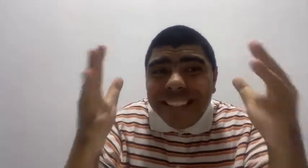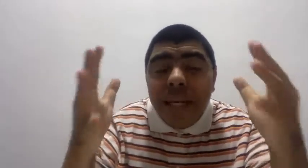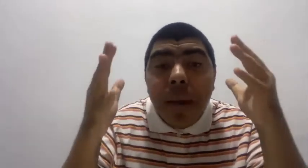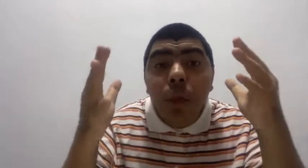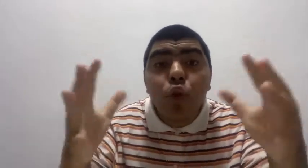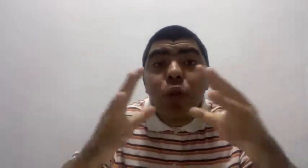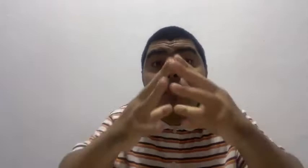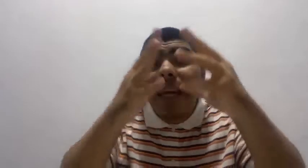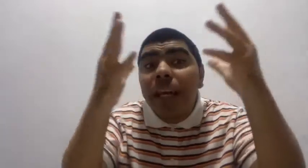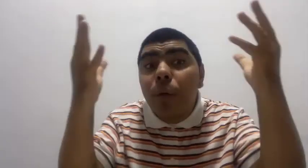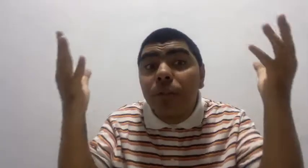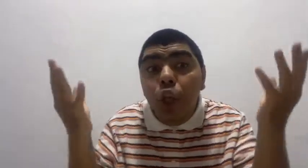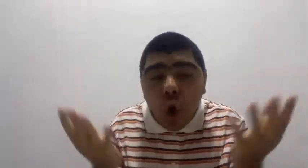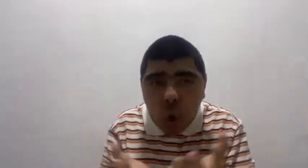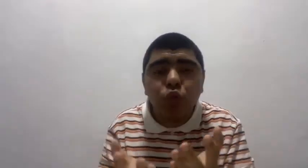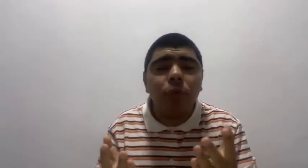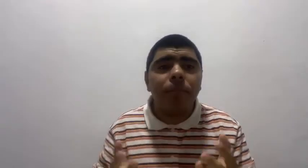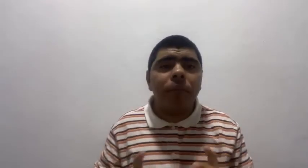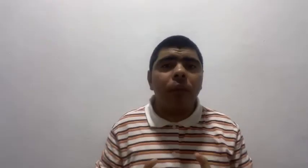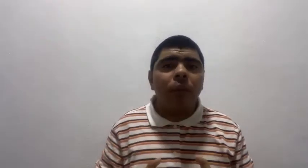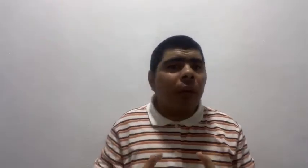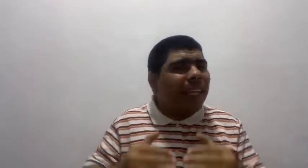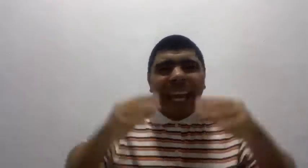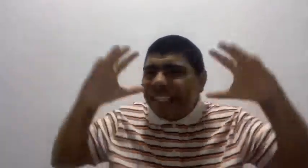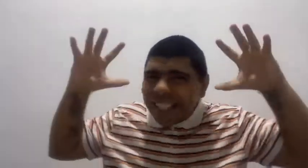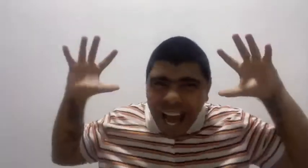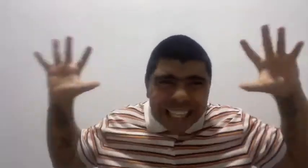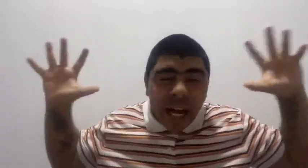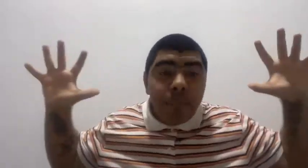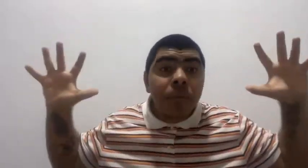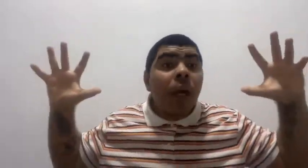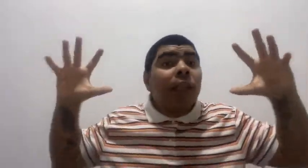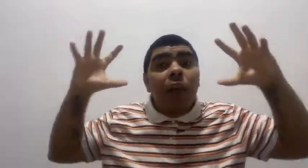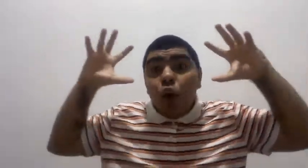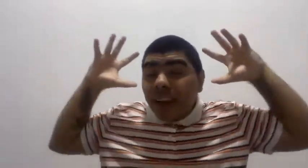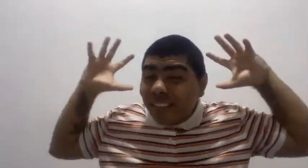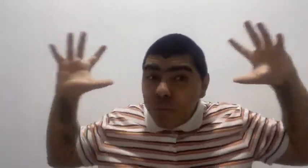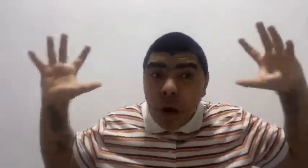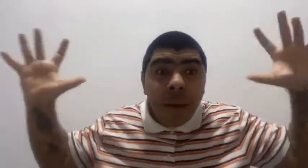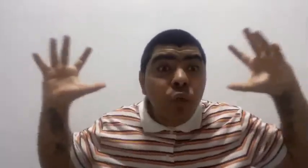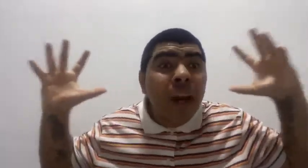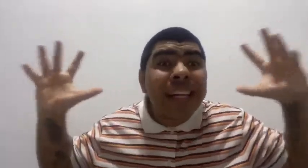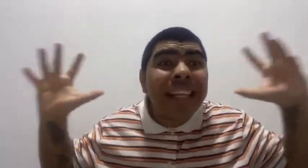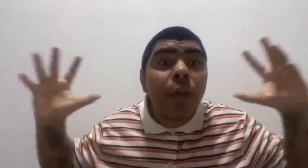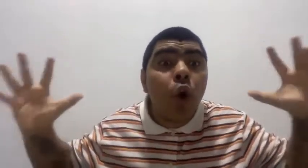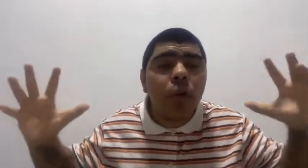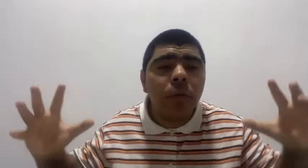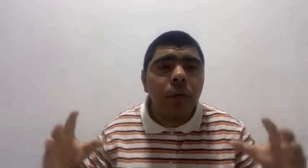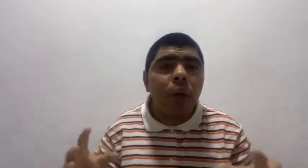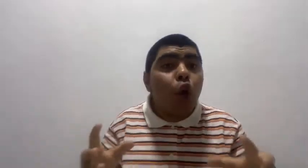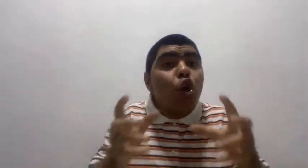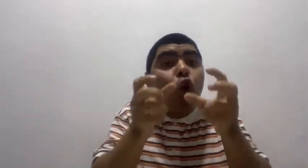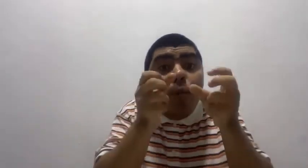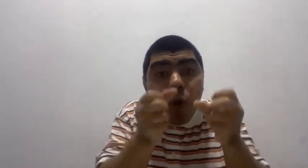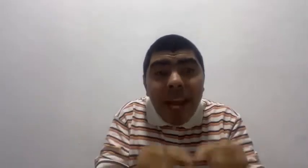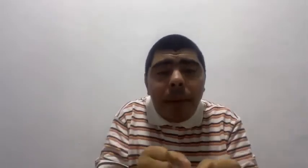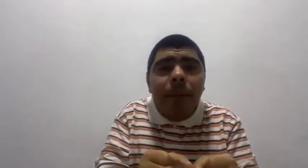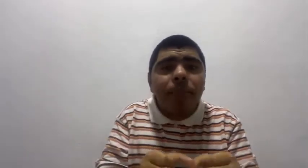ser maduro y pleno en Dios. Que nada de lo que se mueva a su alrededor lo mueva,